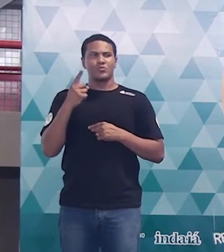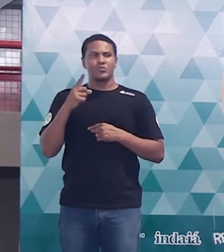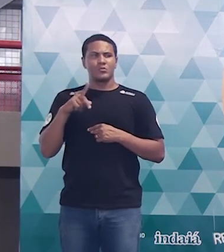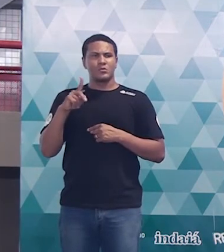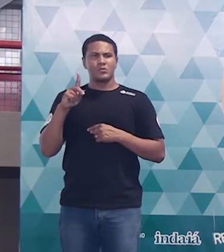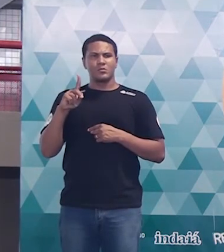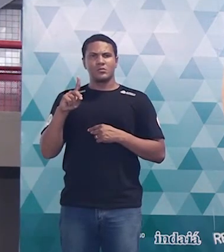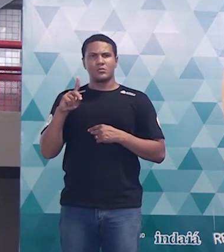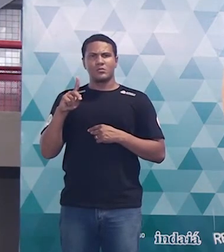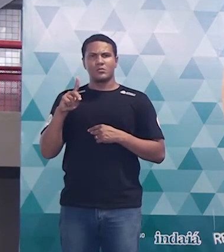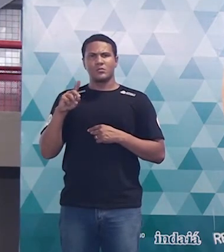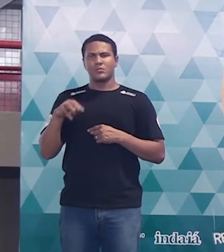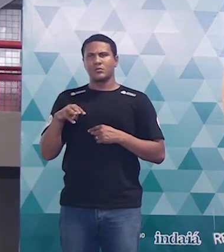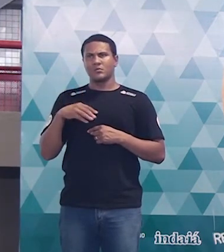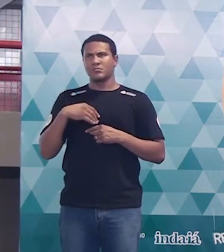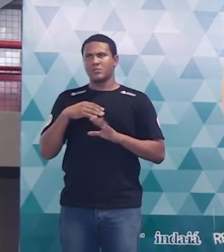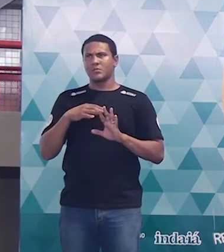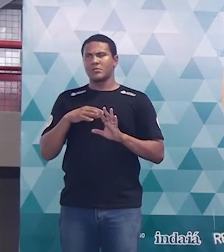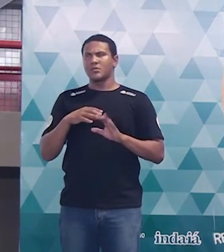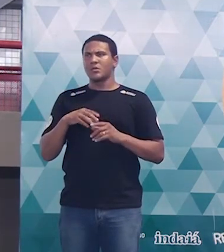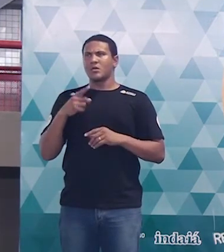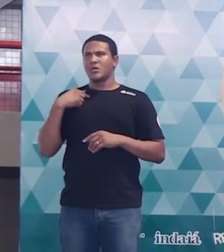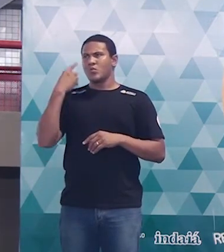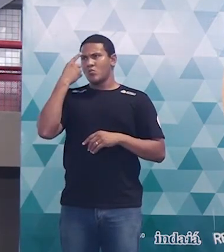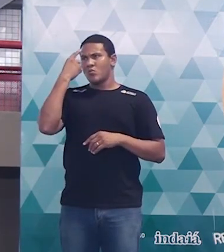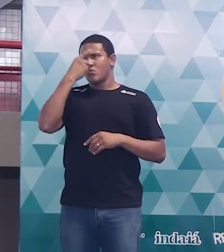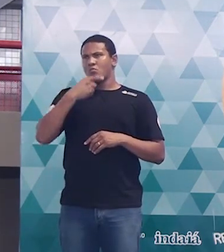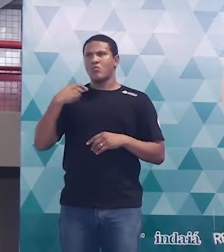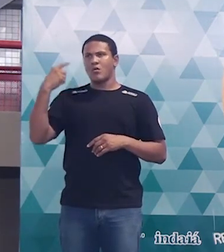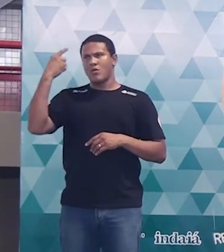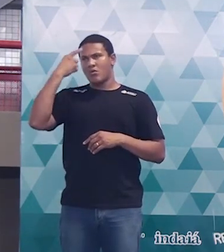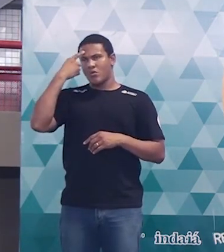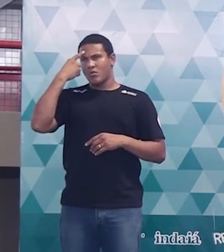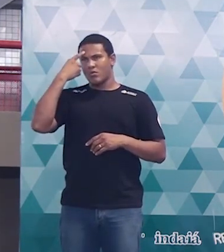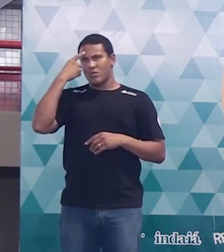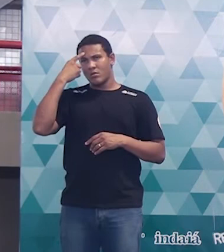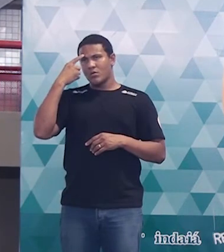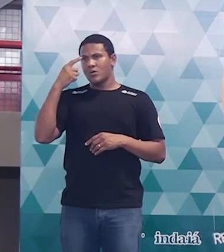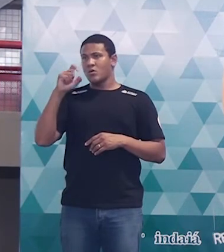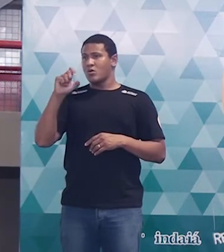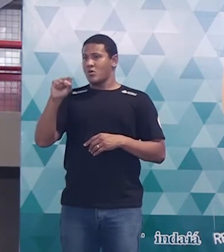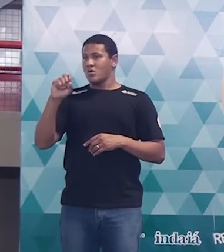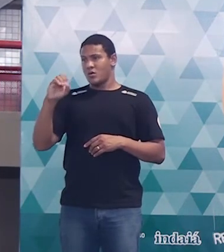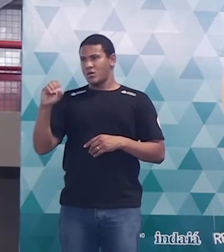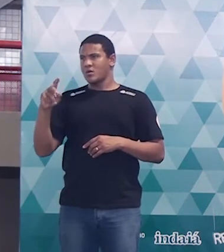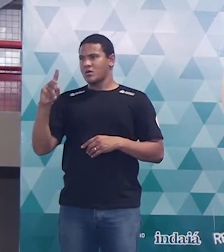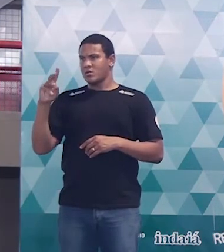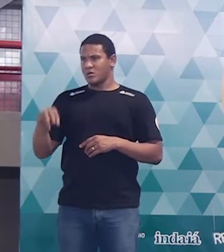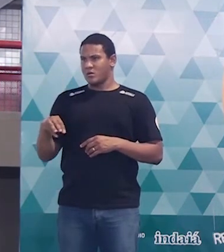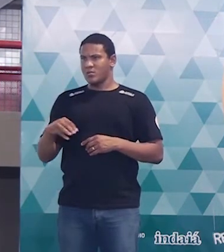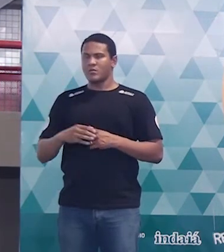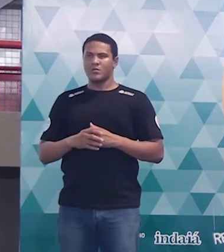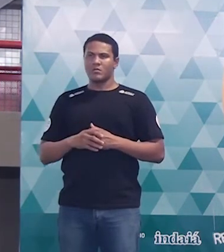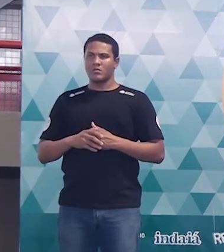1 quilômetro é osso, né? Perdão. Em 1 hora, 80 quilômetros. 2 horas de